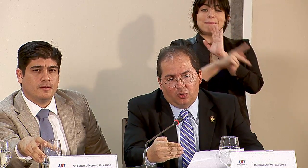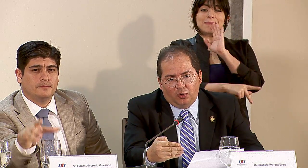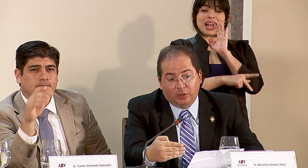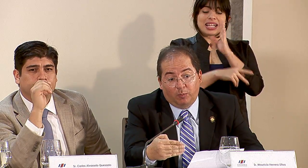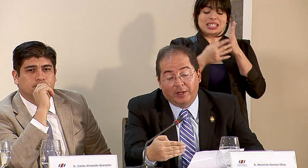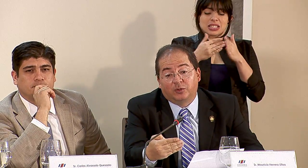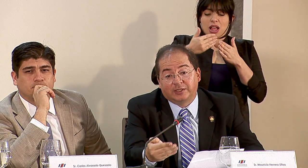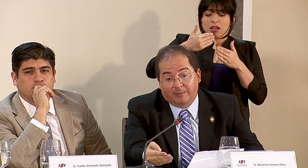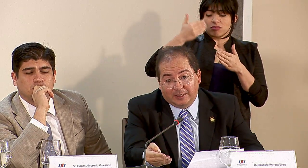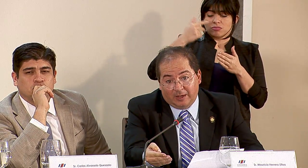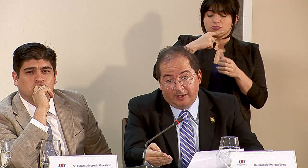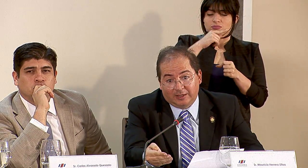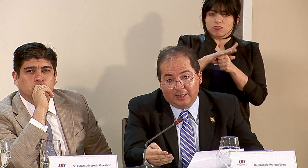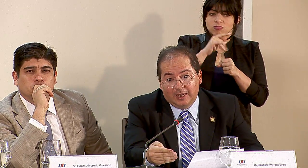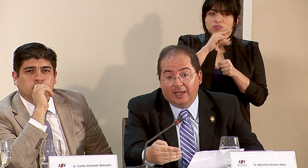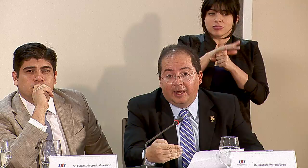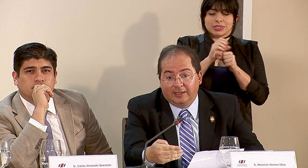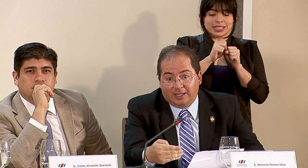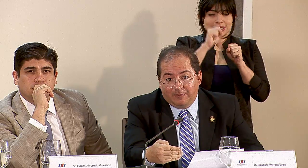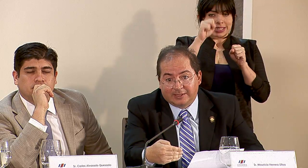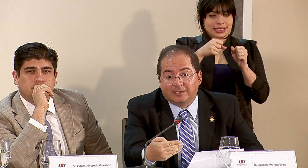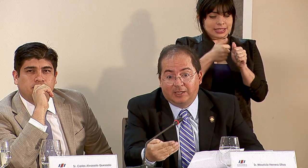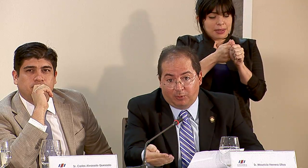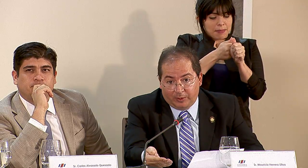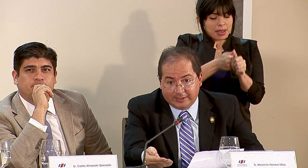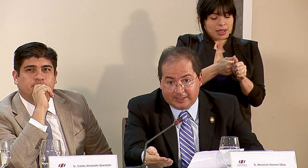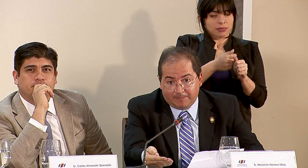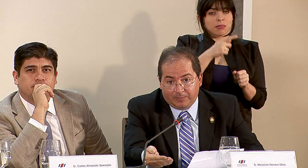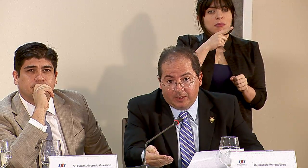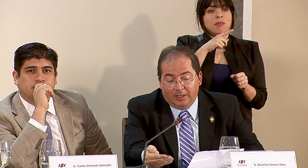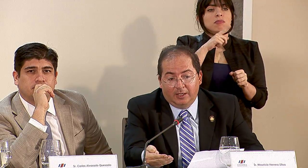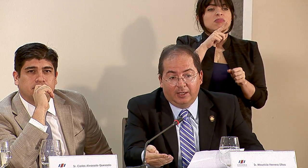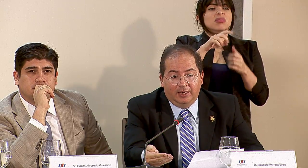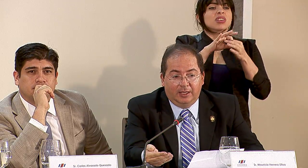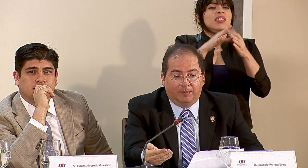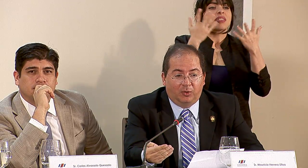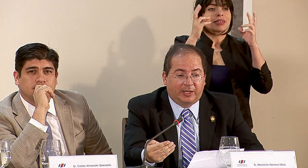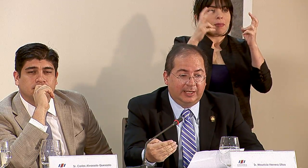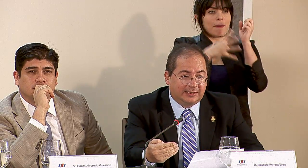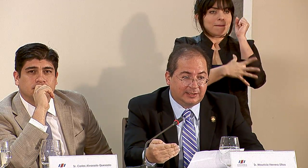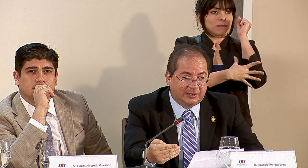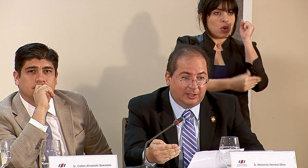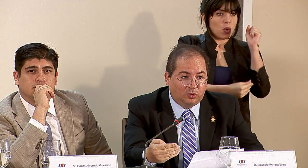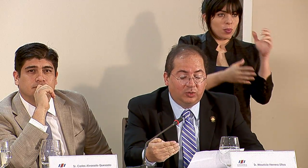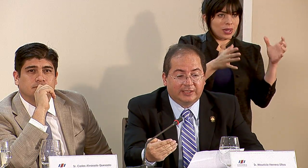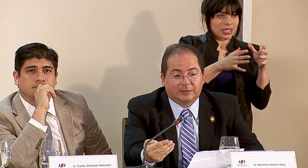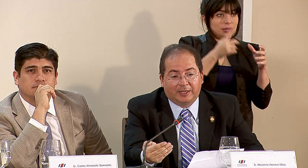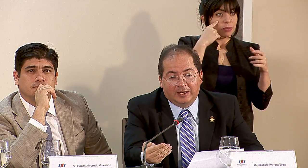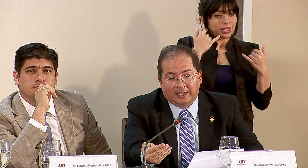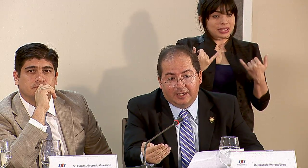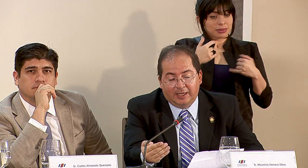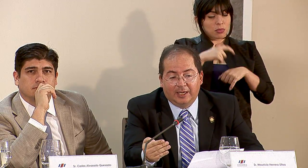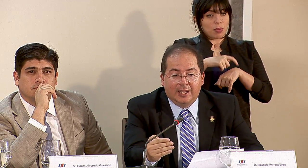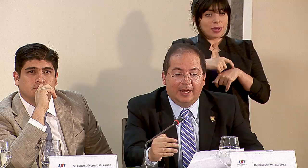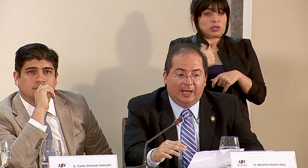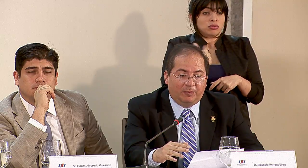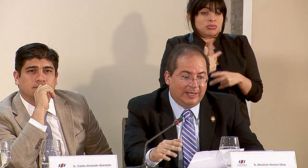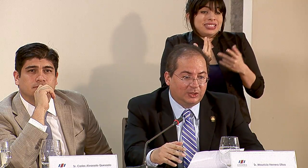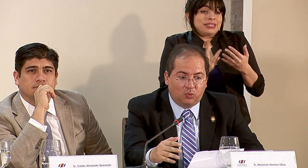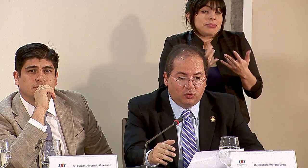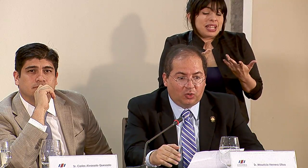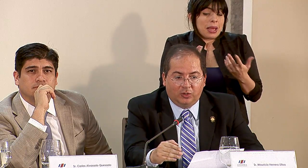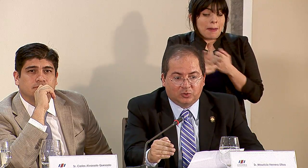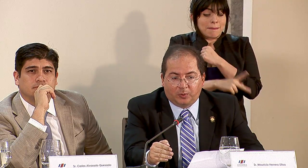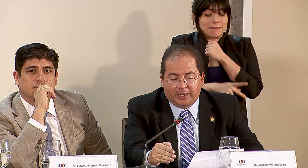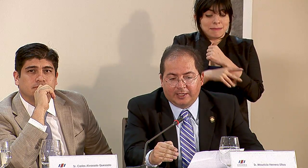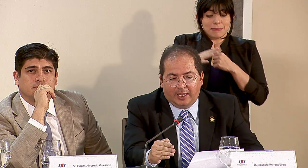venido incumpliendo sistemáticamente en temas de pobreza porque a estas alturas se esperaría que el